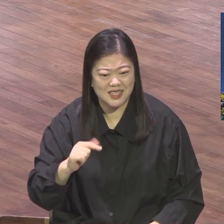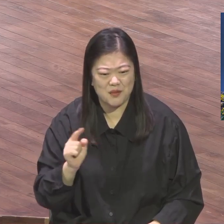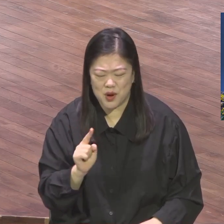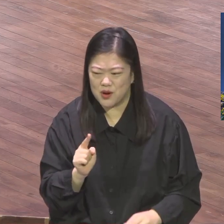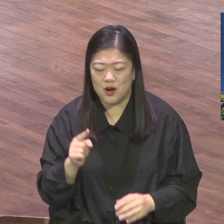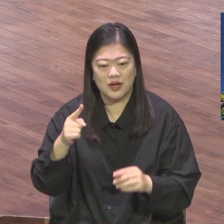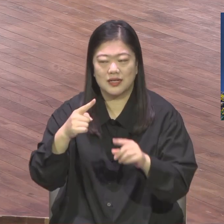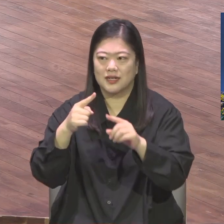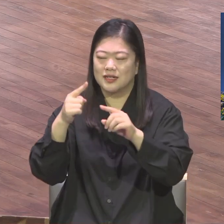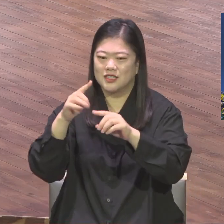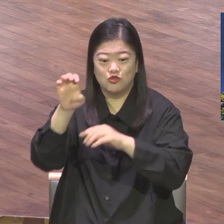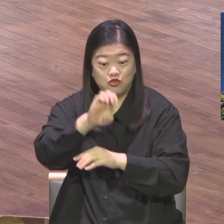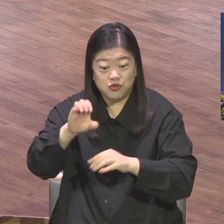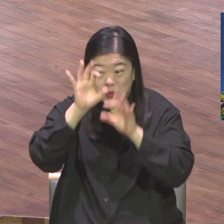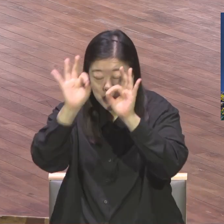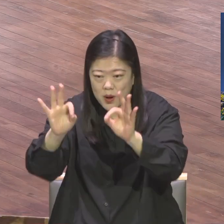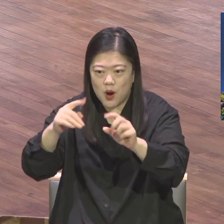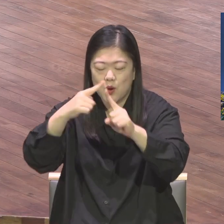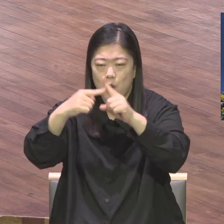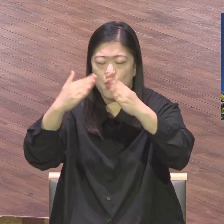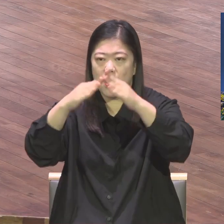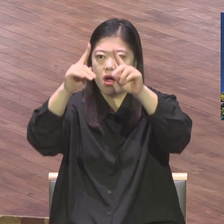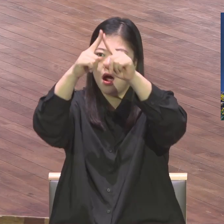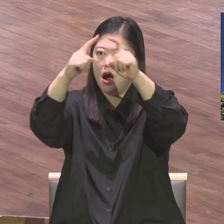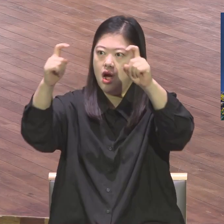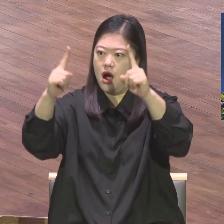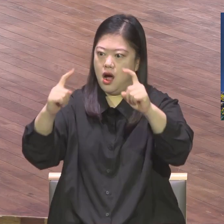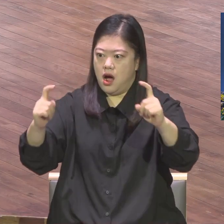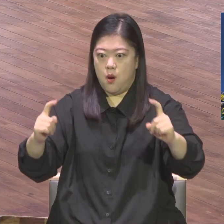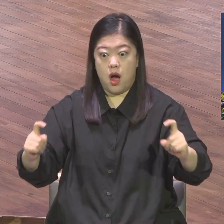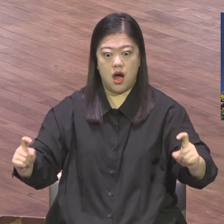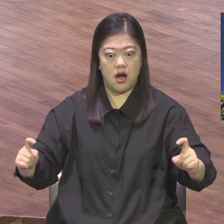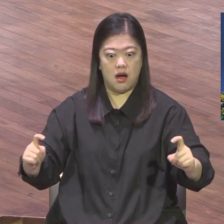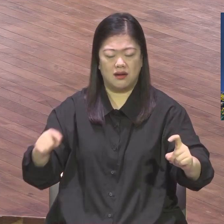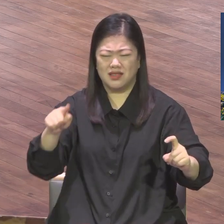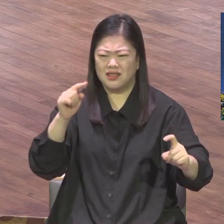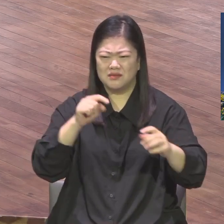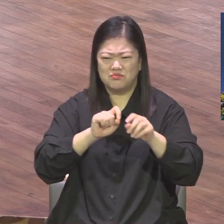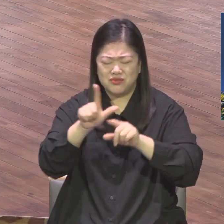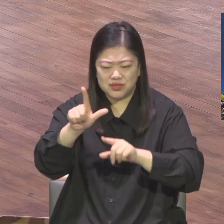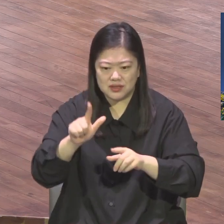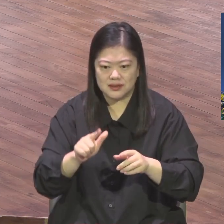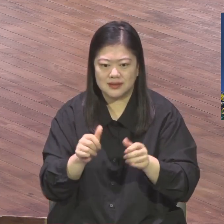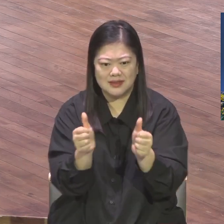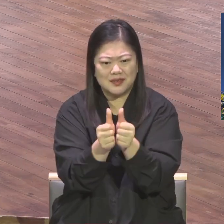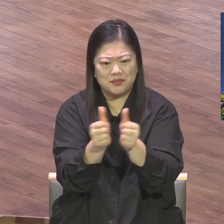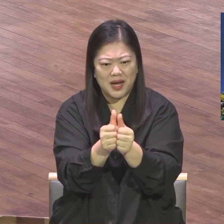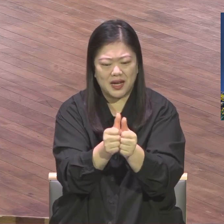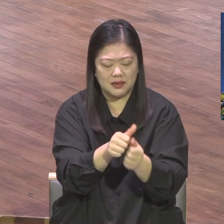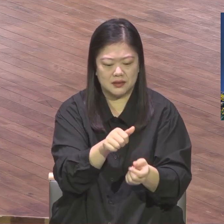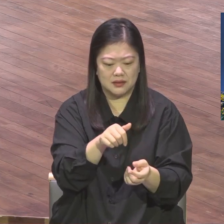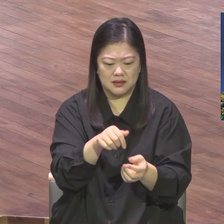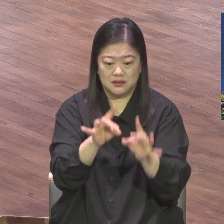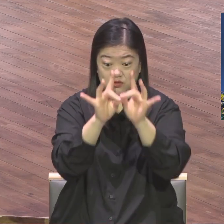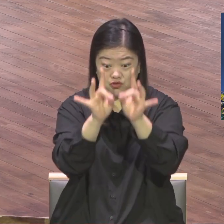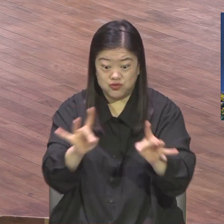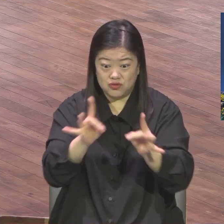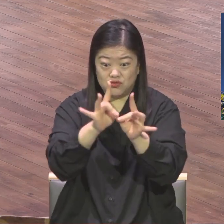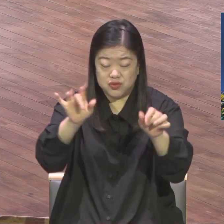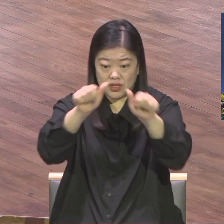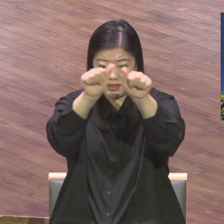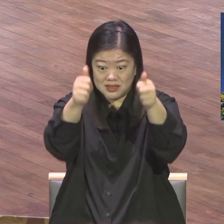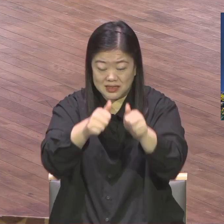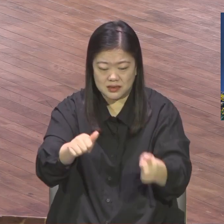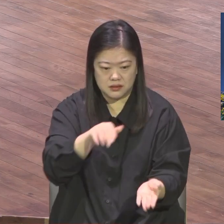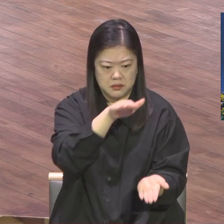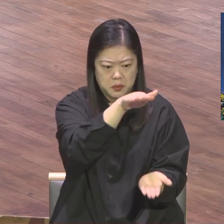이 교회들이 다 천주교잖아요. 거기 들어가면 성인들, 뭐 무슨 성인들 이름을 쭉 그렇게